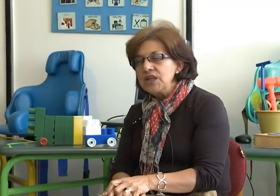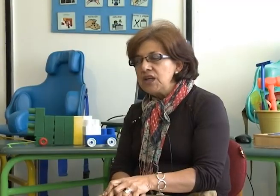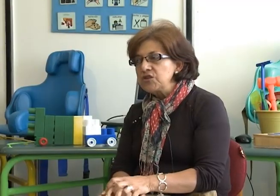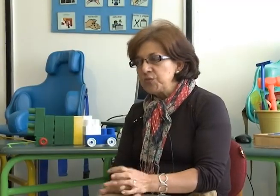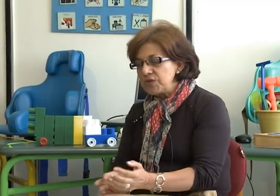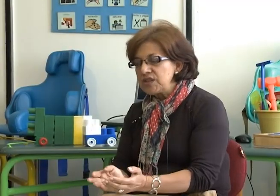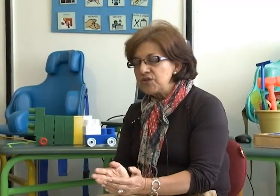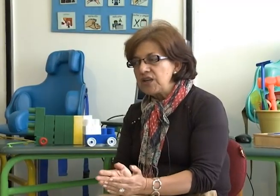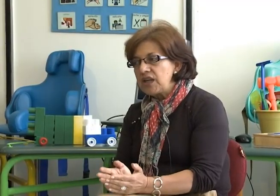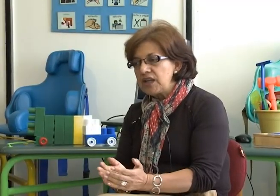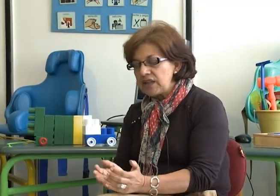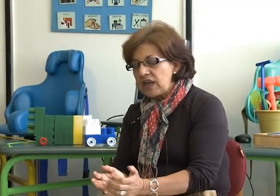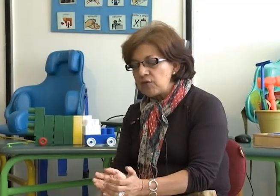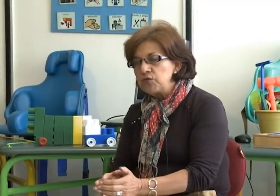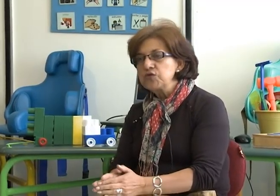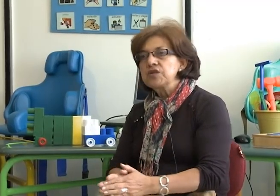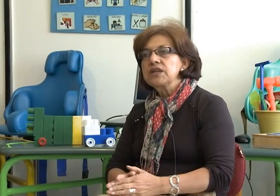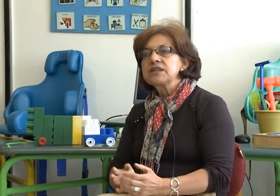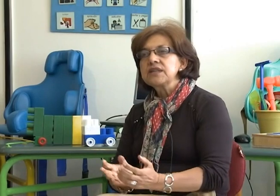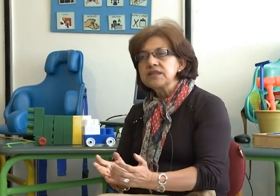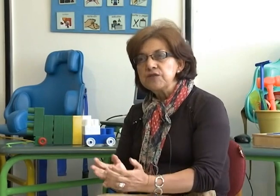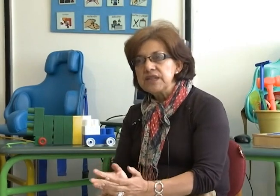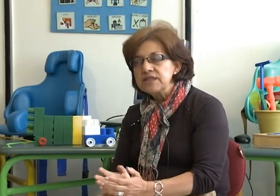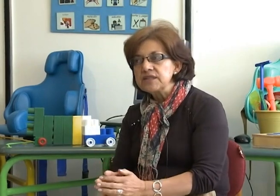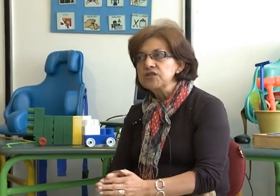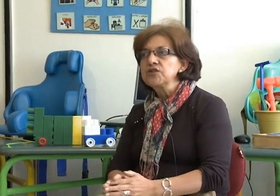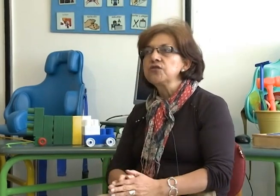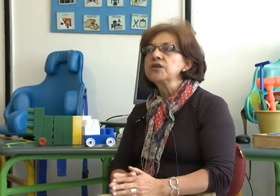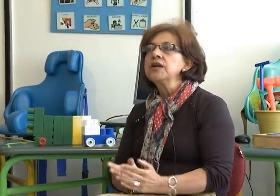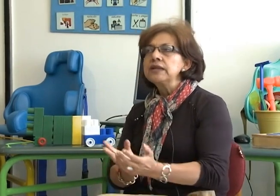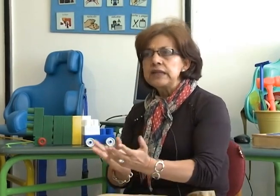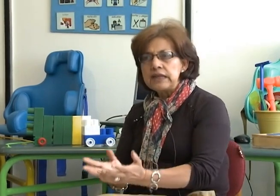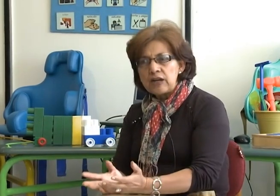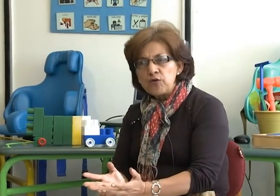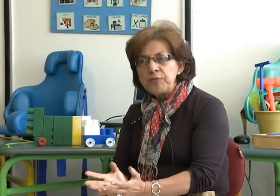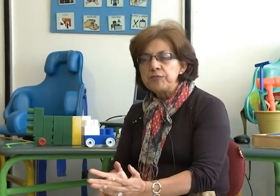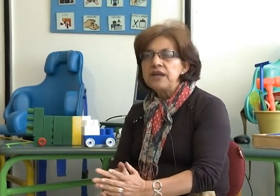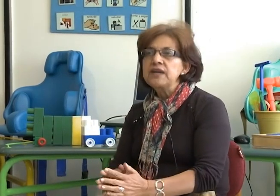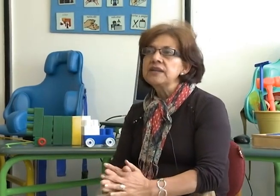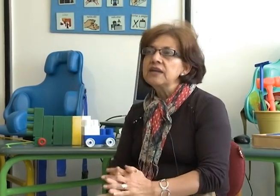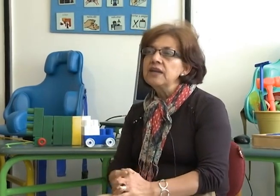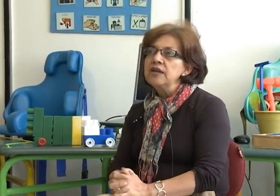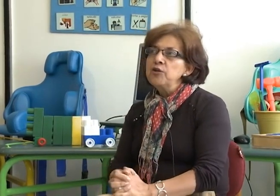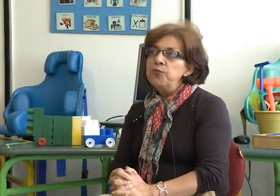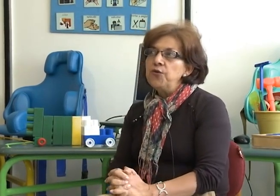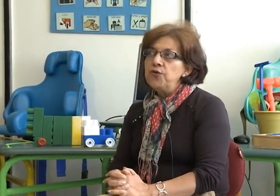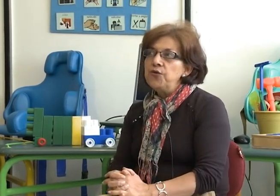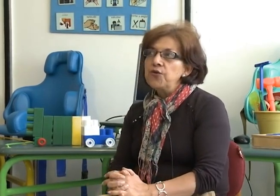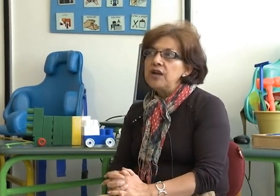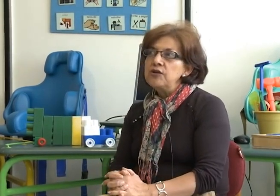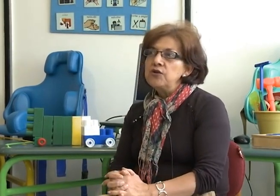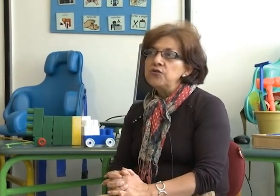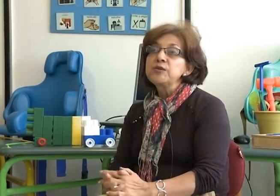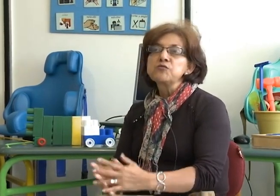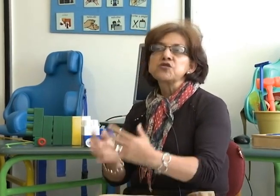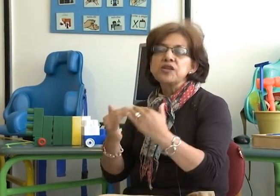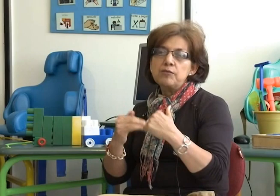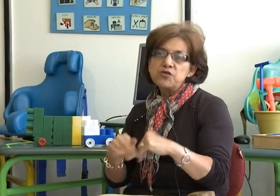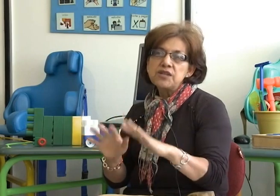Es un proceso de ajuste, de sensibilización, de diálogo permanente por los mismos cambios que